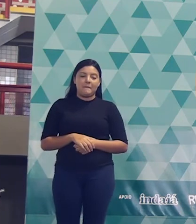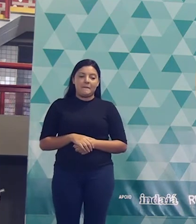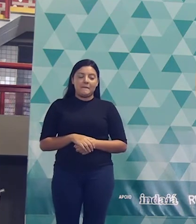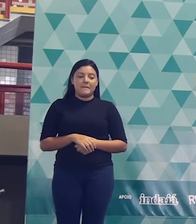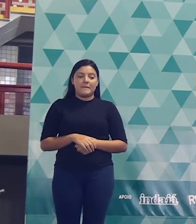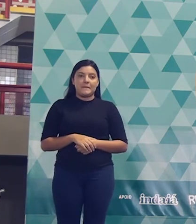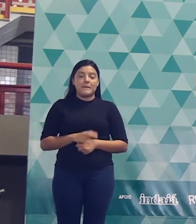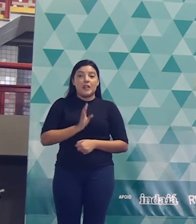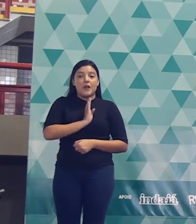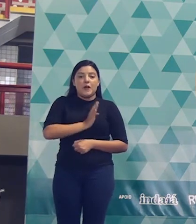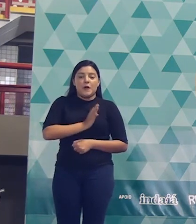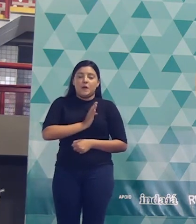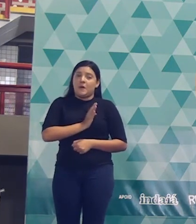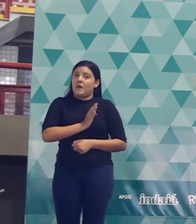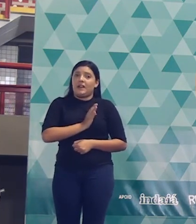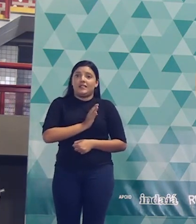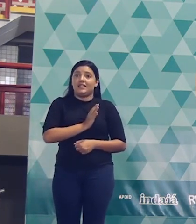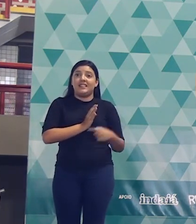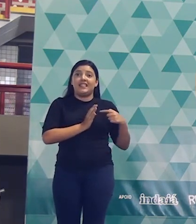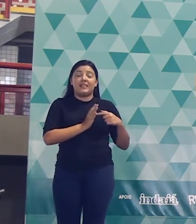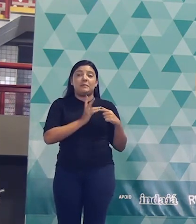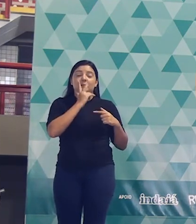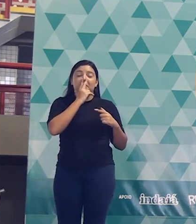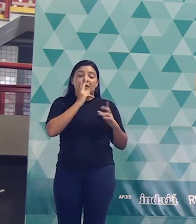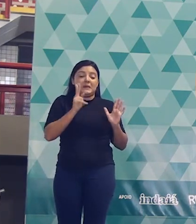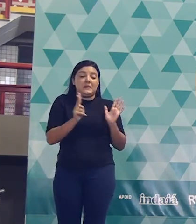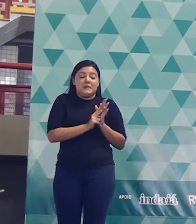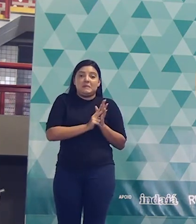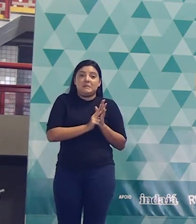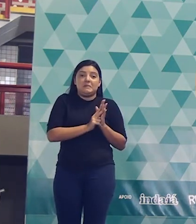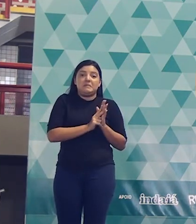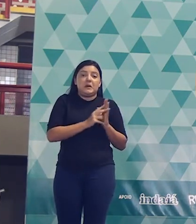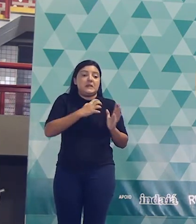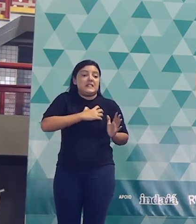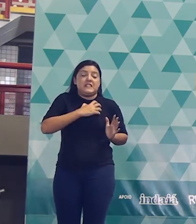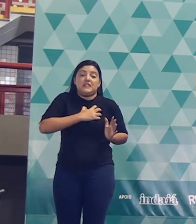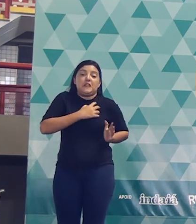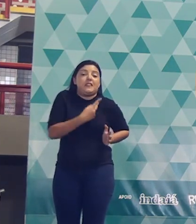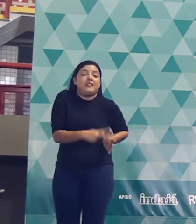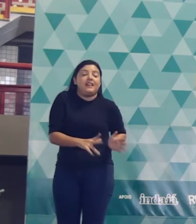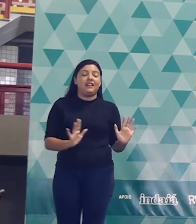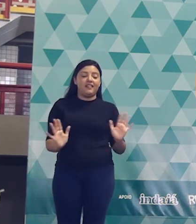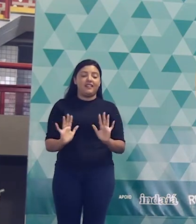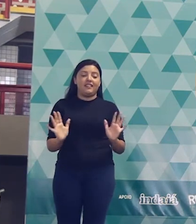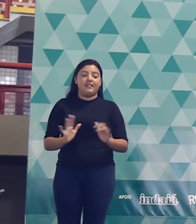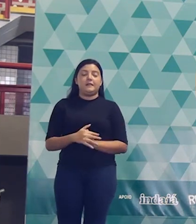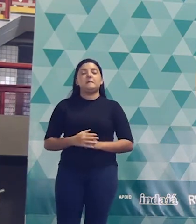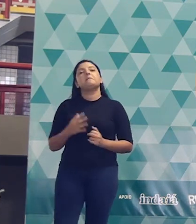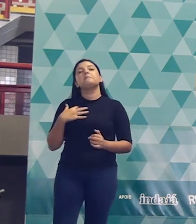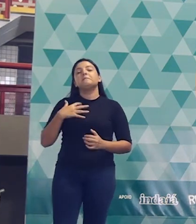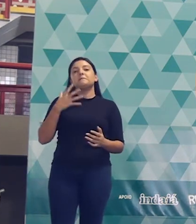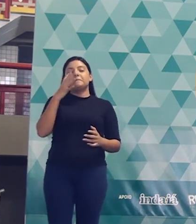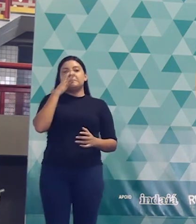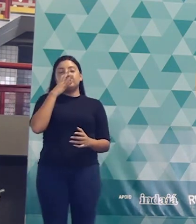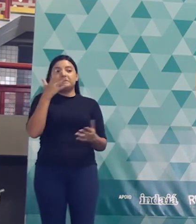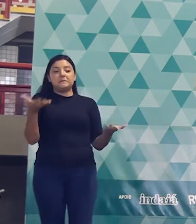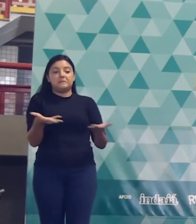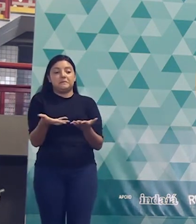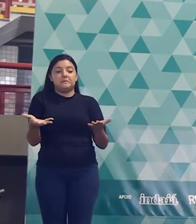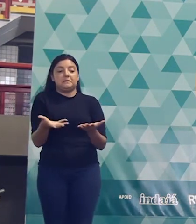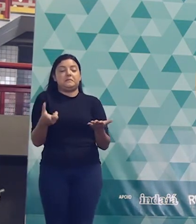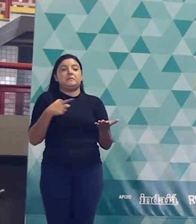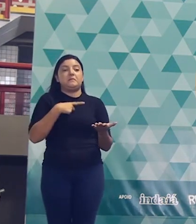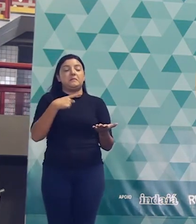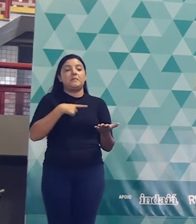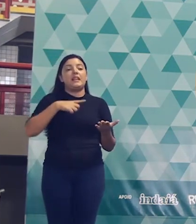Coração tem razões que a própria razão desconhece, né? Aí. Mas se você observar uma coisa aqui, ó, a gente está vendo o